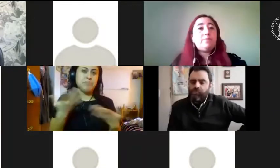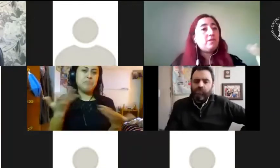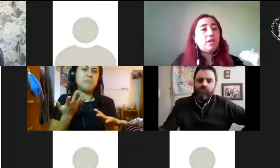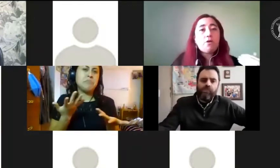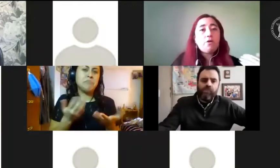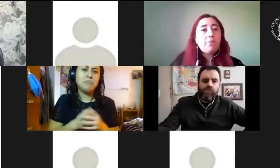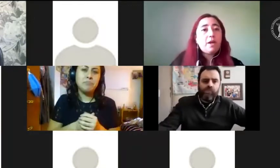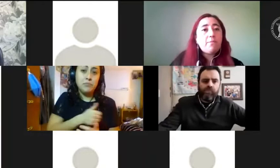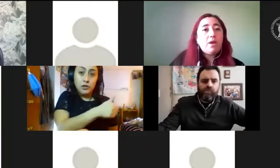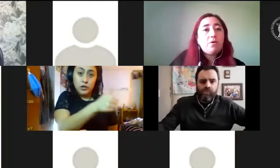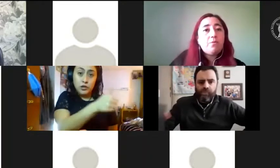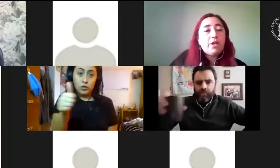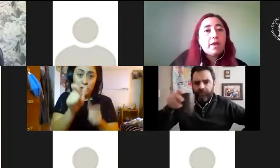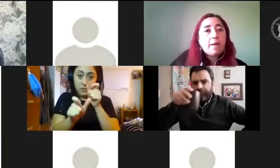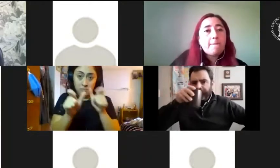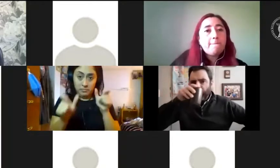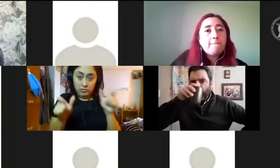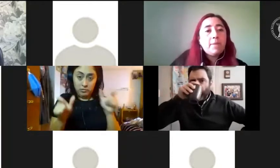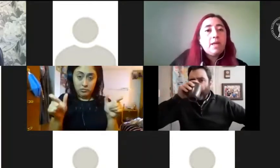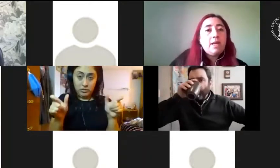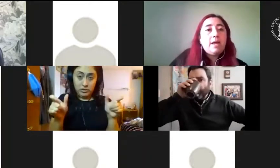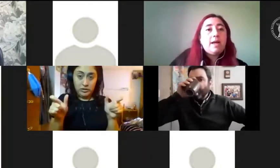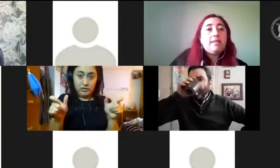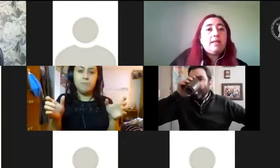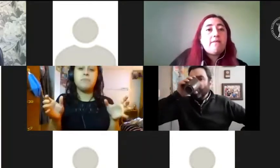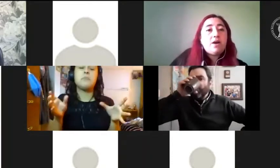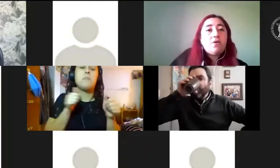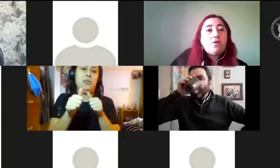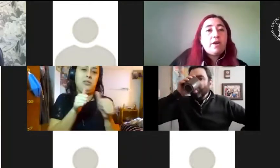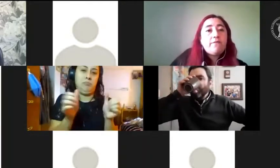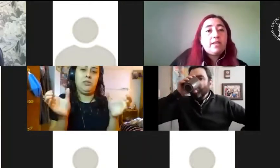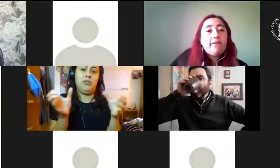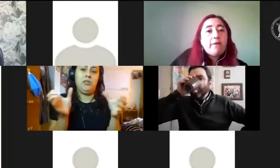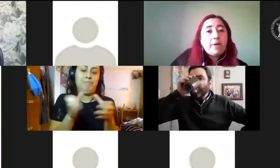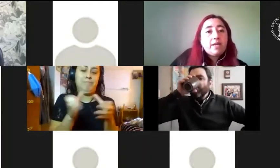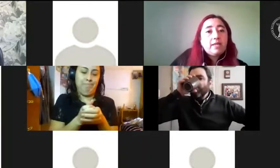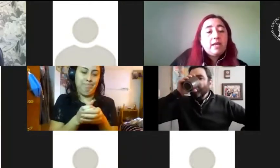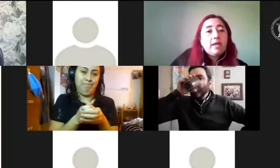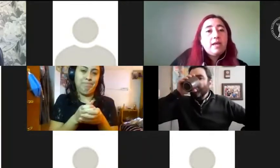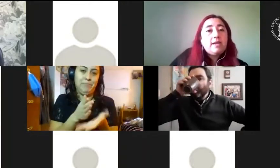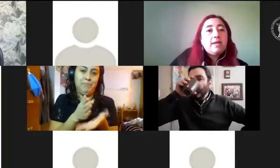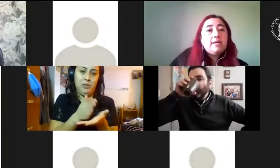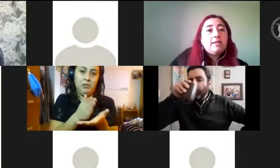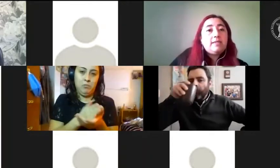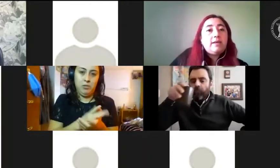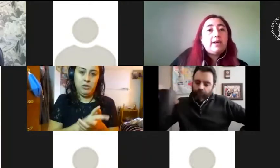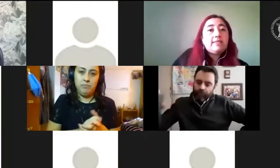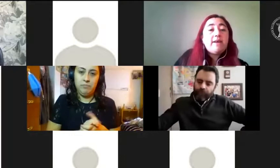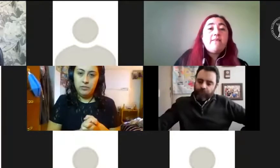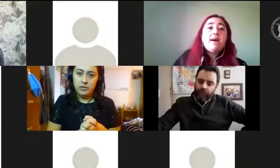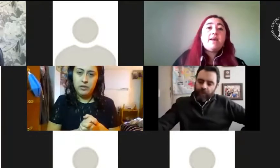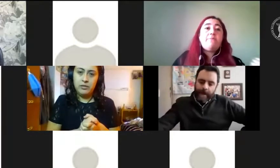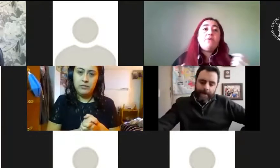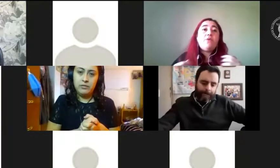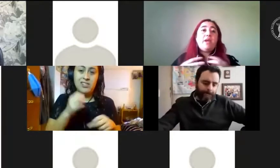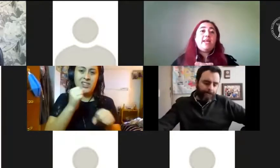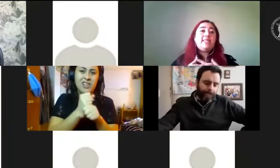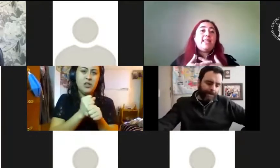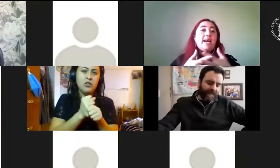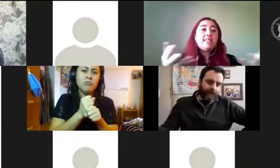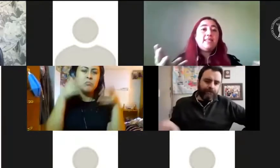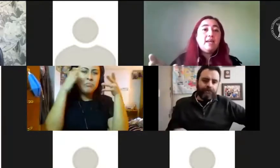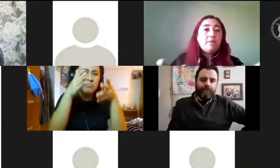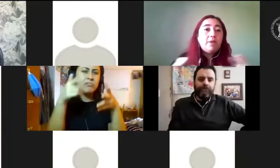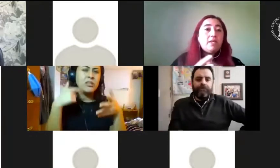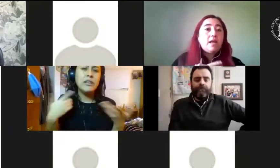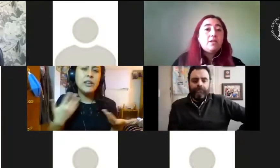las personas que componíamos la comunidad. El trabajo efectivamente se basaba en poder